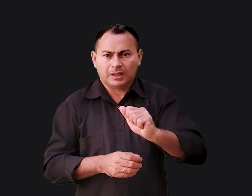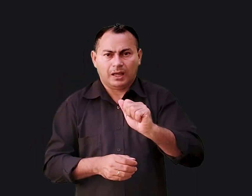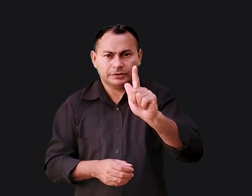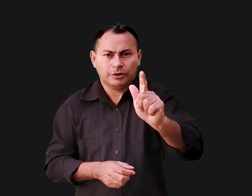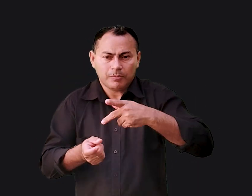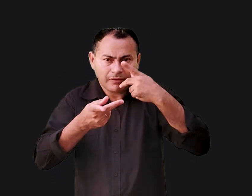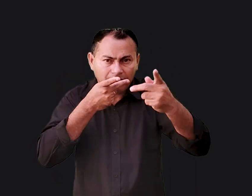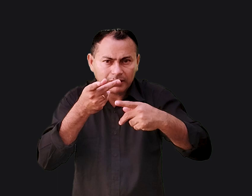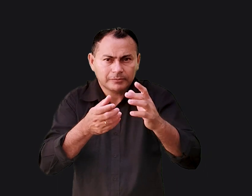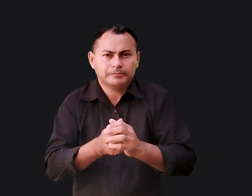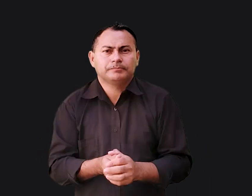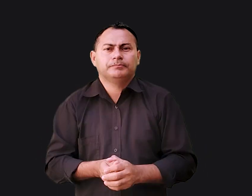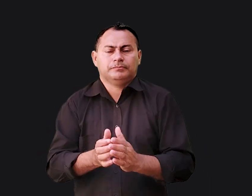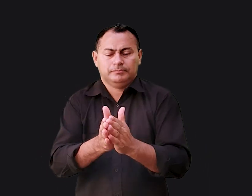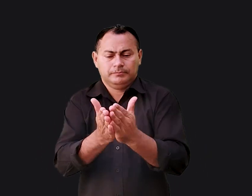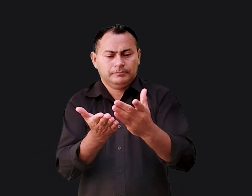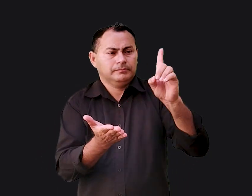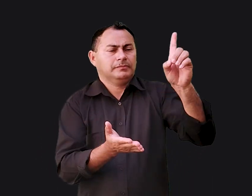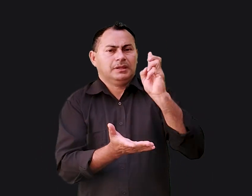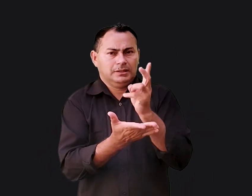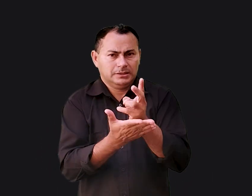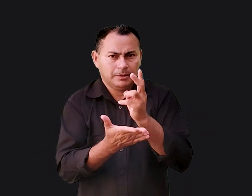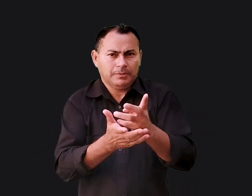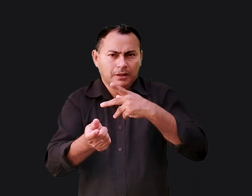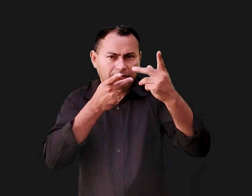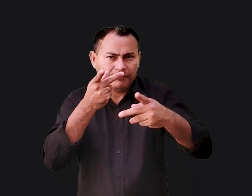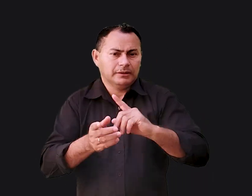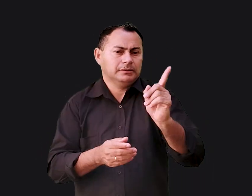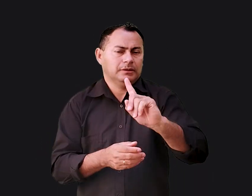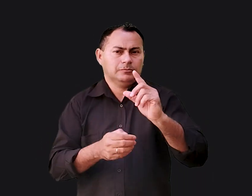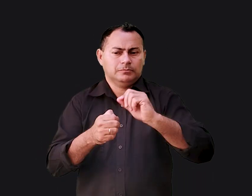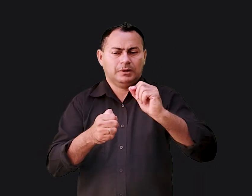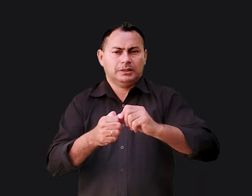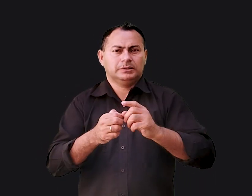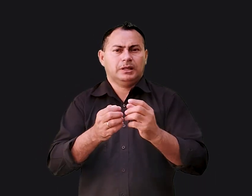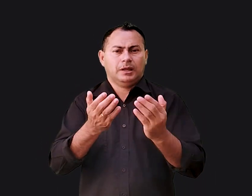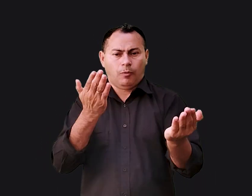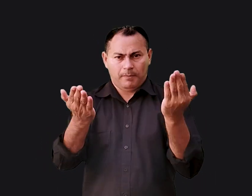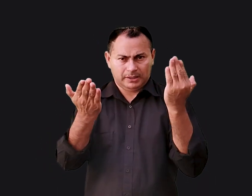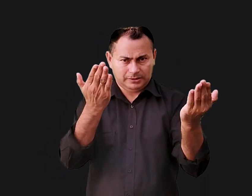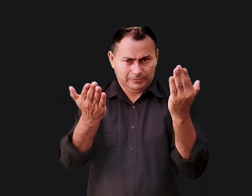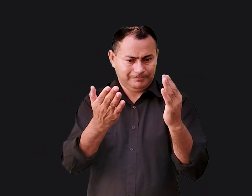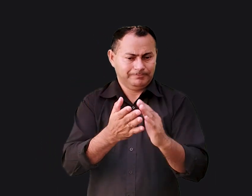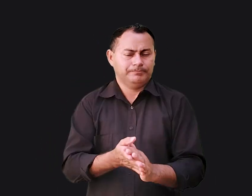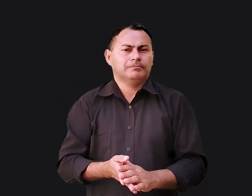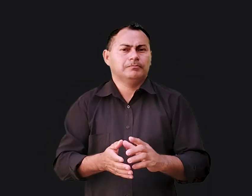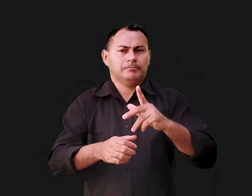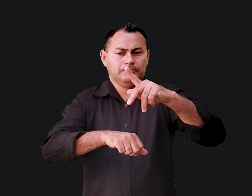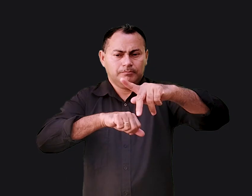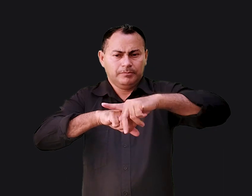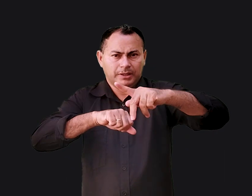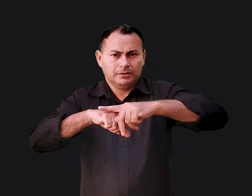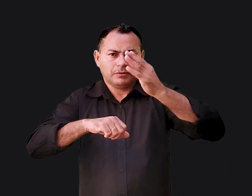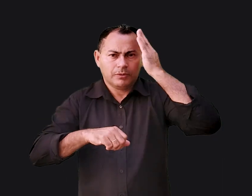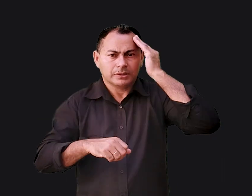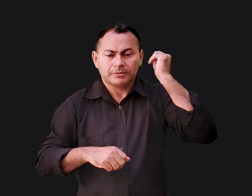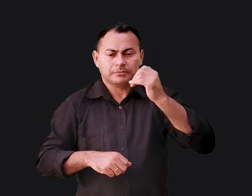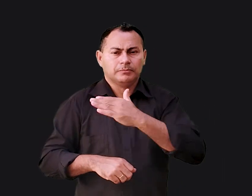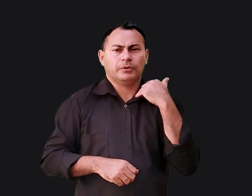Ageu. A Bíblia sempre fala sobre não fazer comparações. Quando Pedro ficou sabendo que morreria